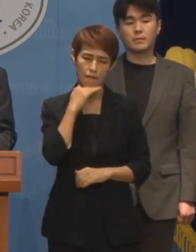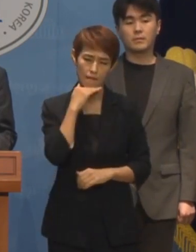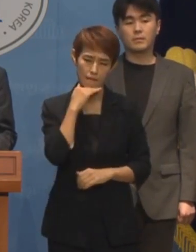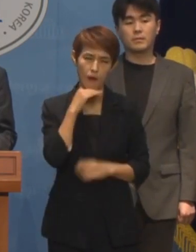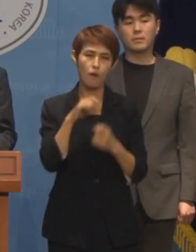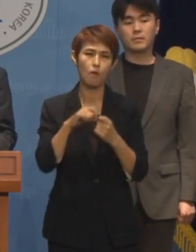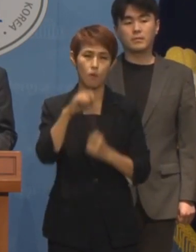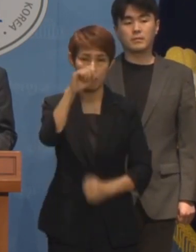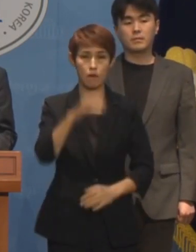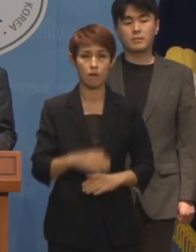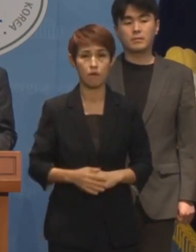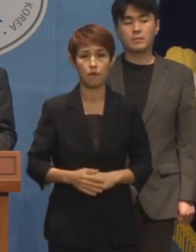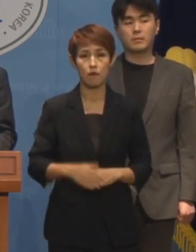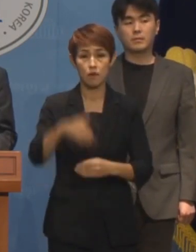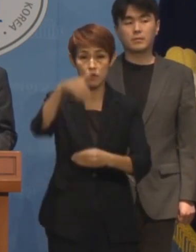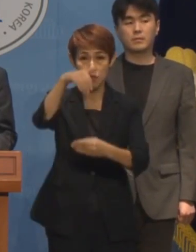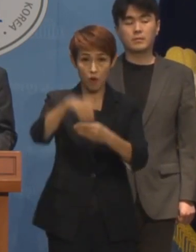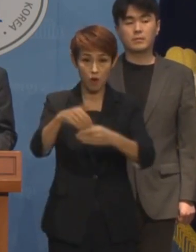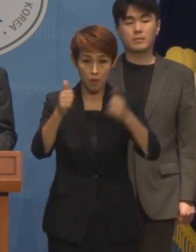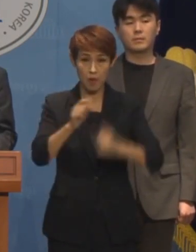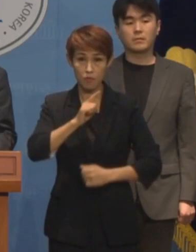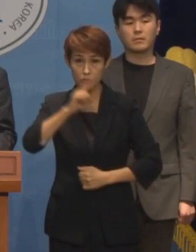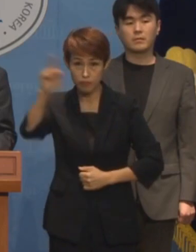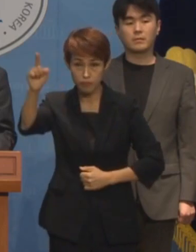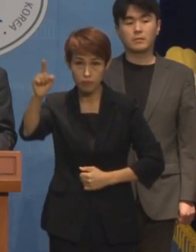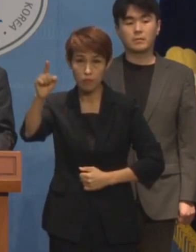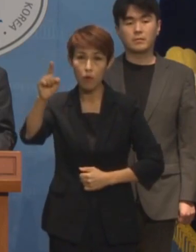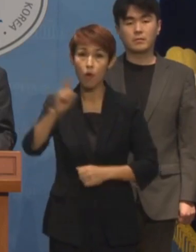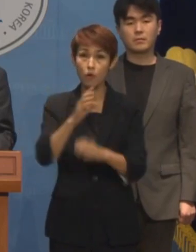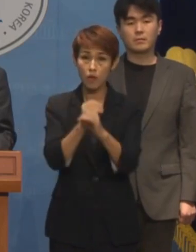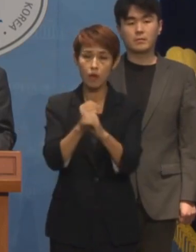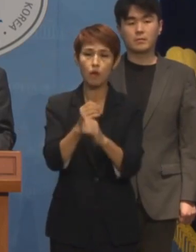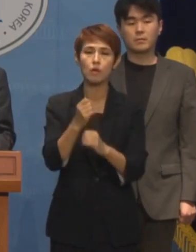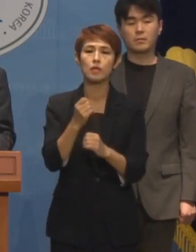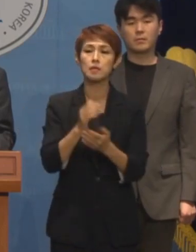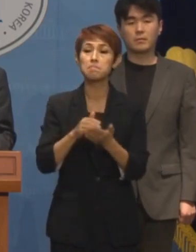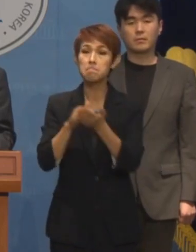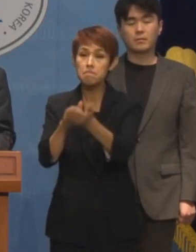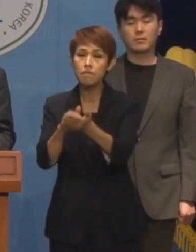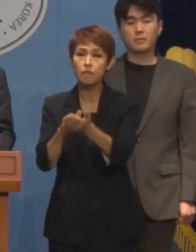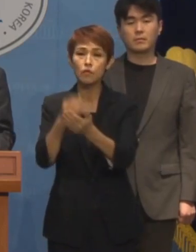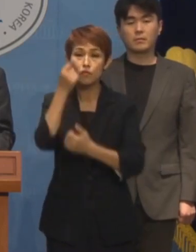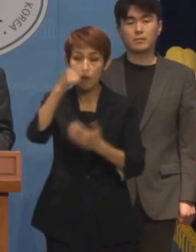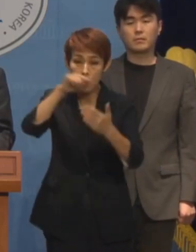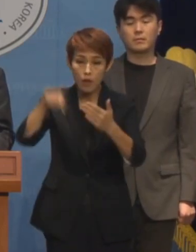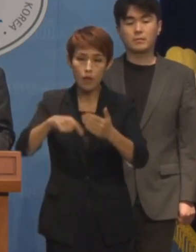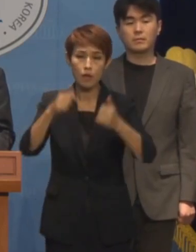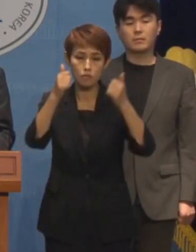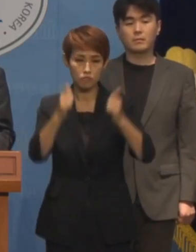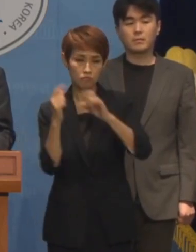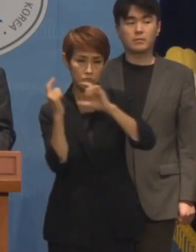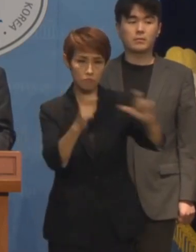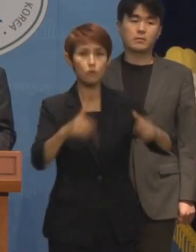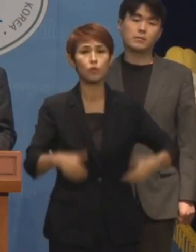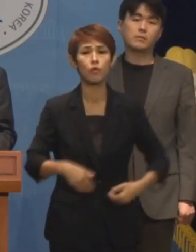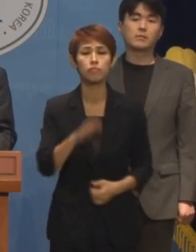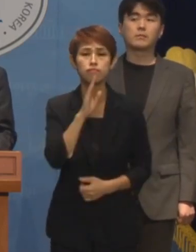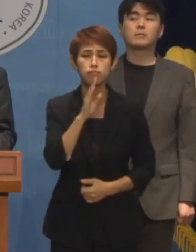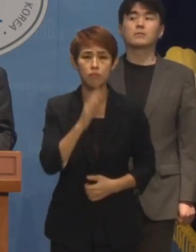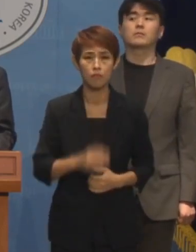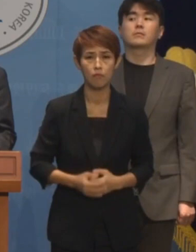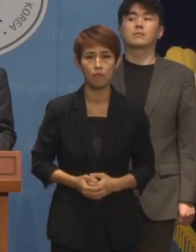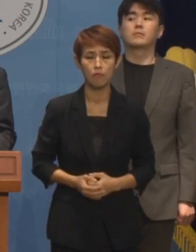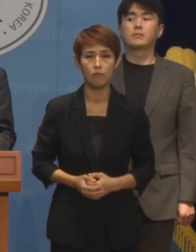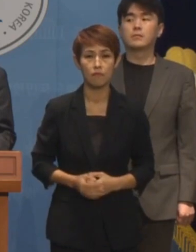선거 소송은 접수된 지 6개월 이내에 1심 선고가 이루어져야 합니다. 이재명